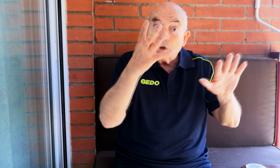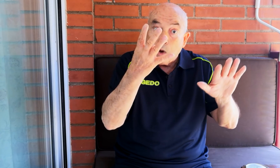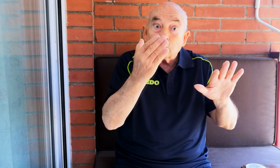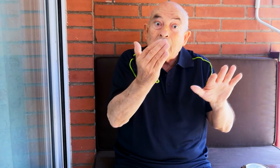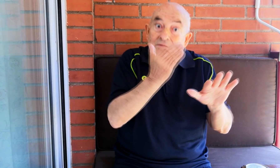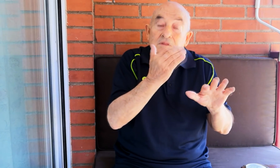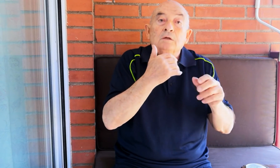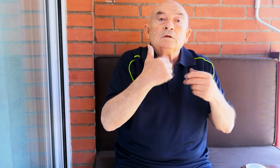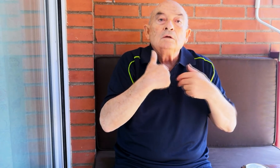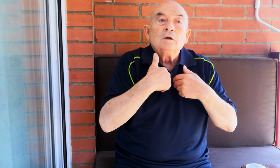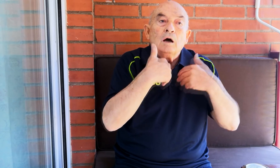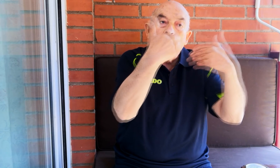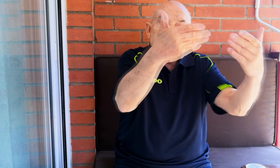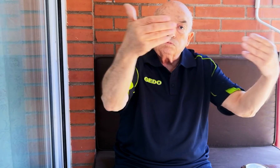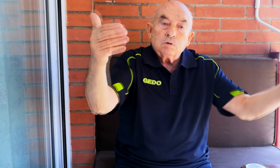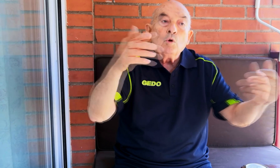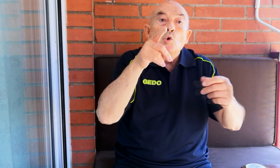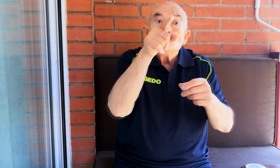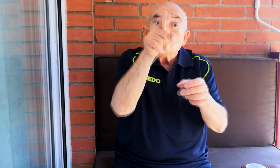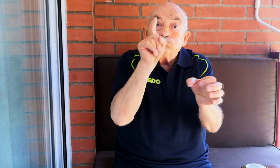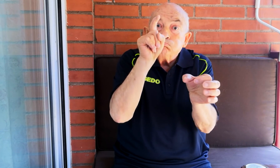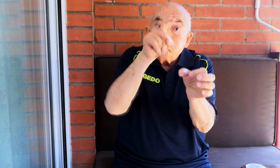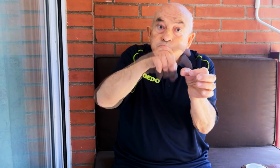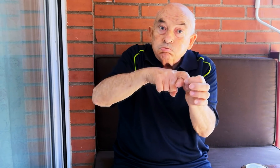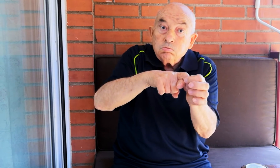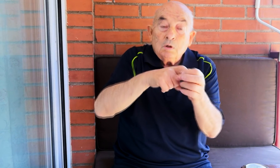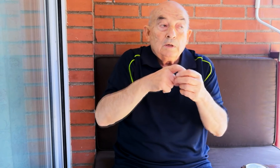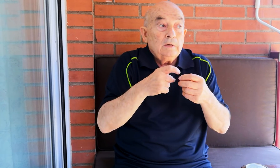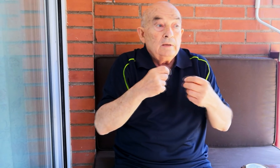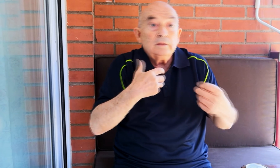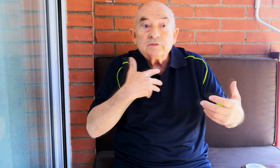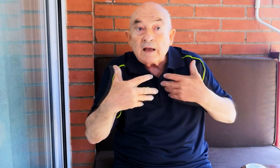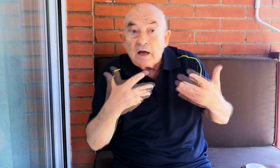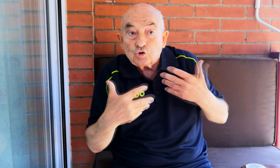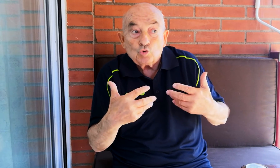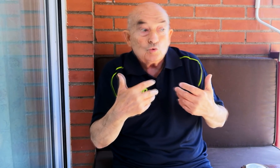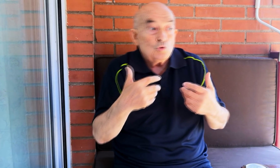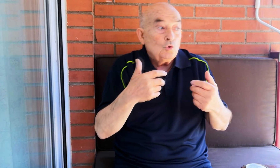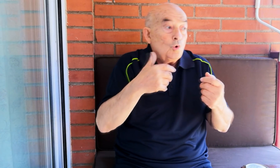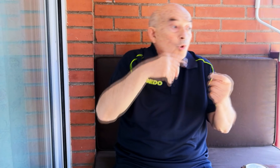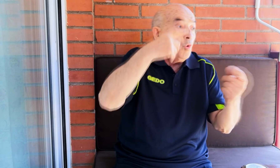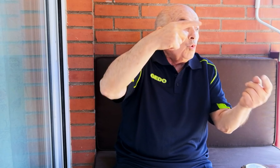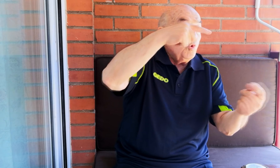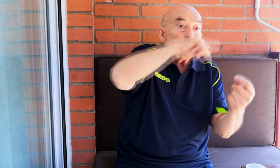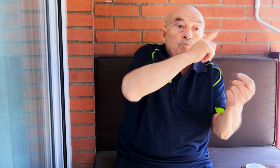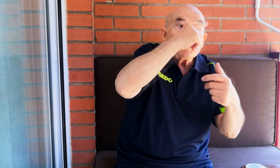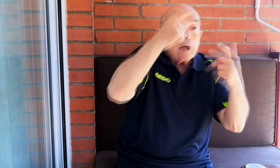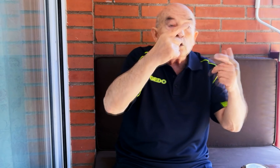la meva presidència. A l'any 84 també fèiem diferents activitats teatrals també, o